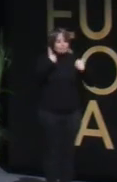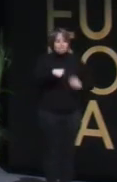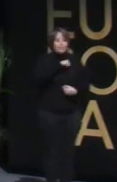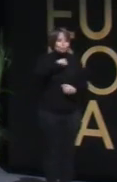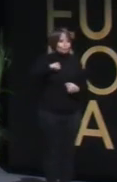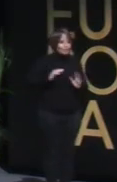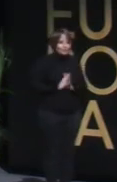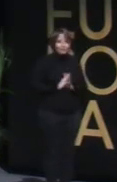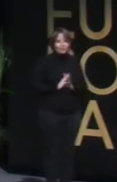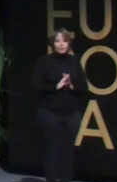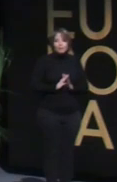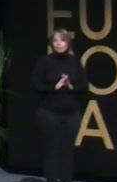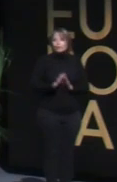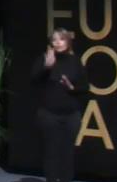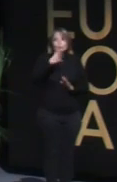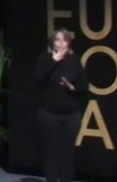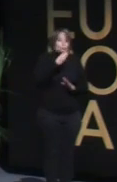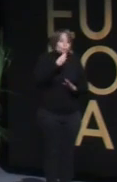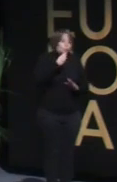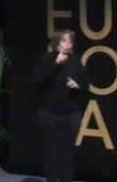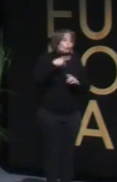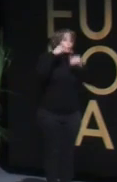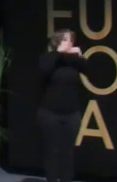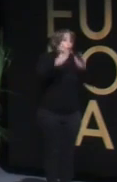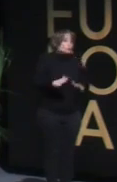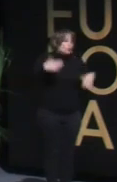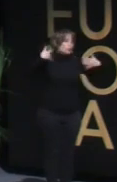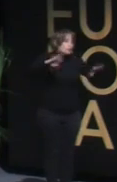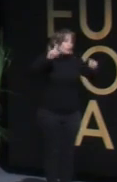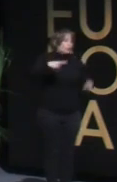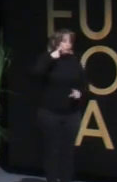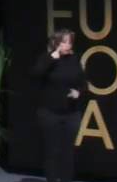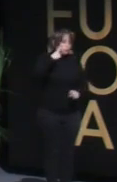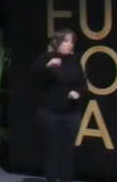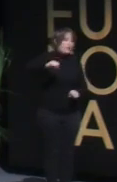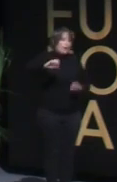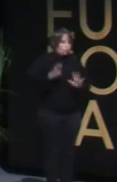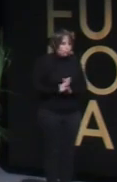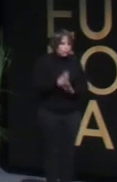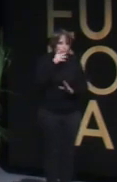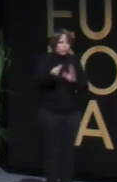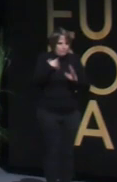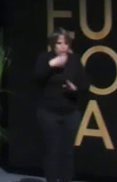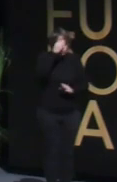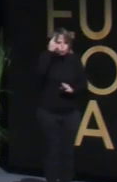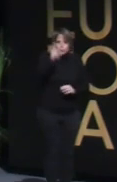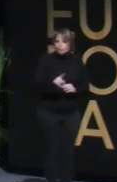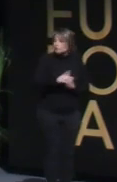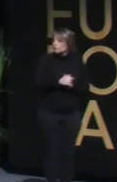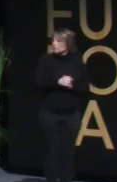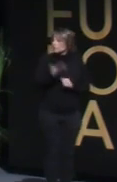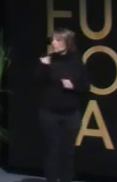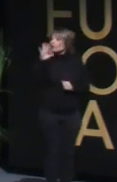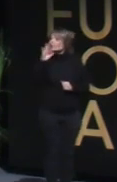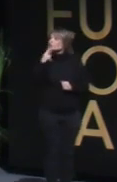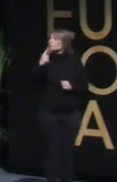pasa es que esto, os digo, esto es arquitectura. Luego en tu casa, como ya antes decía Nayara, yo soy todo más de un me cago en. ¿Por qué? Porque a mí se me olvida, ¿no? Yo os lo he dicho antes, ¿no?